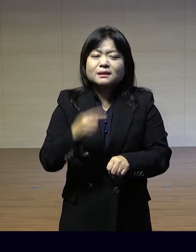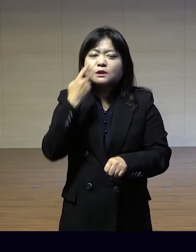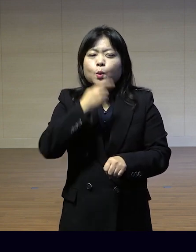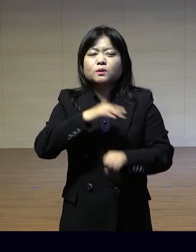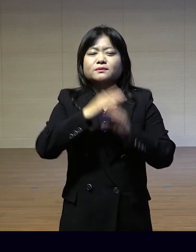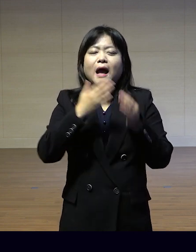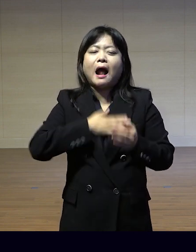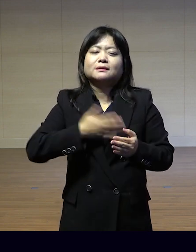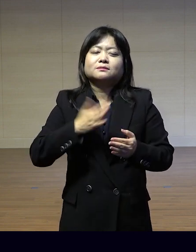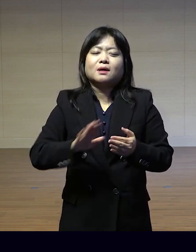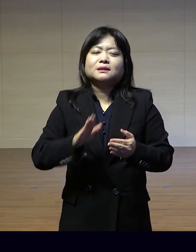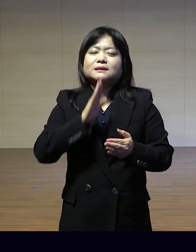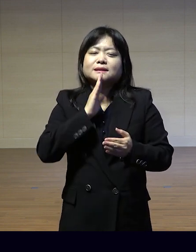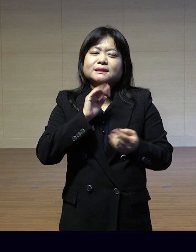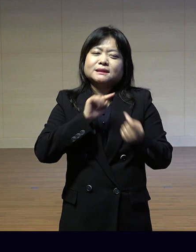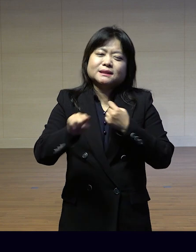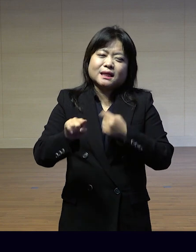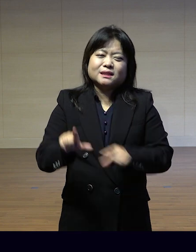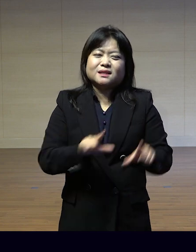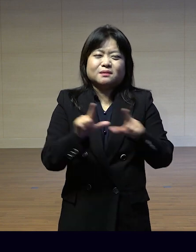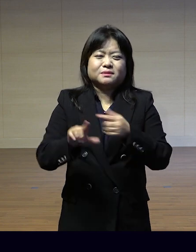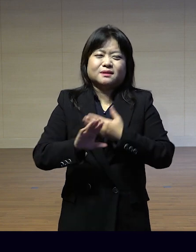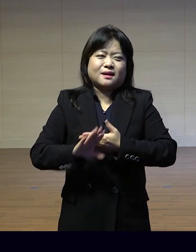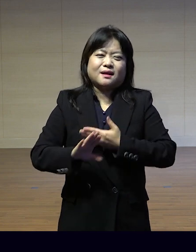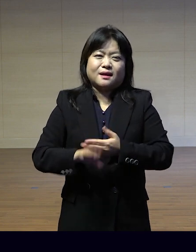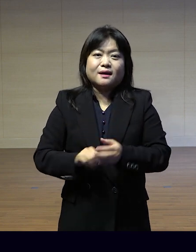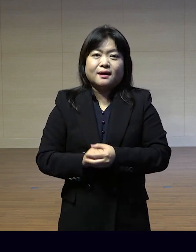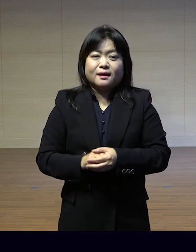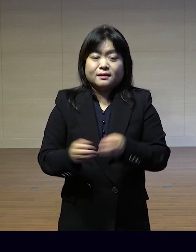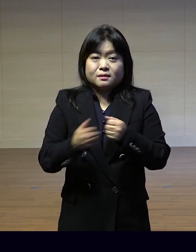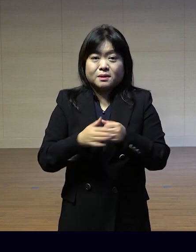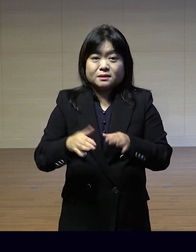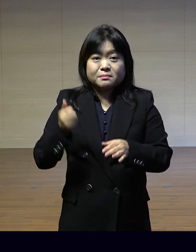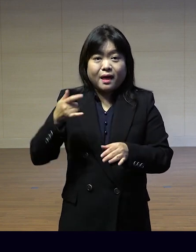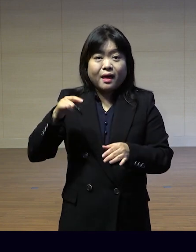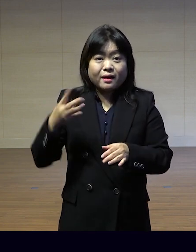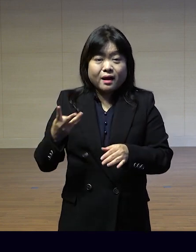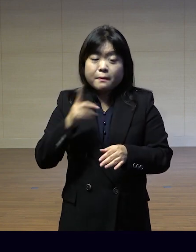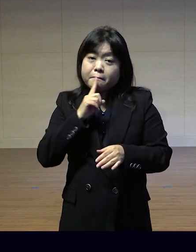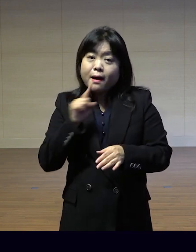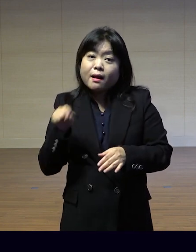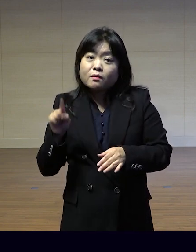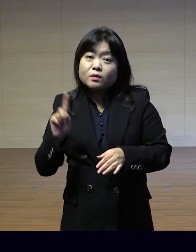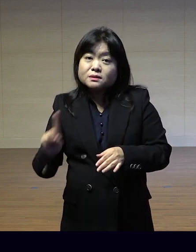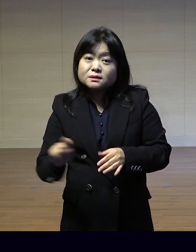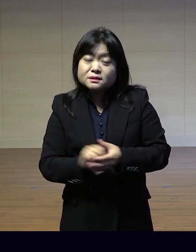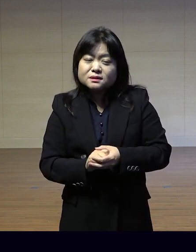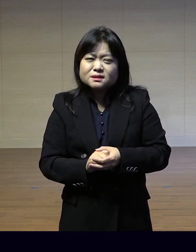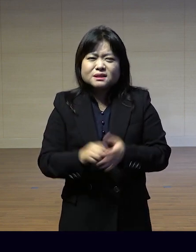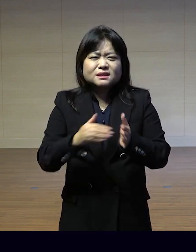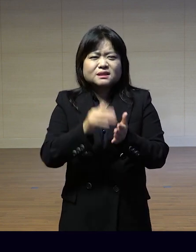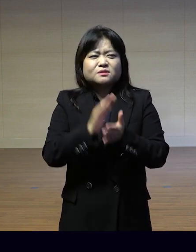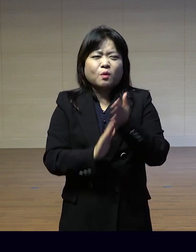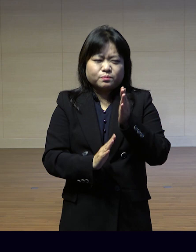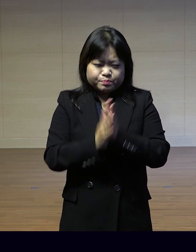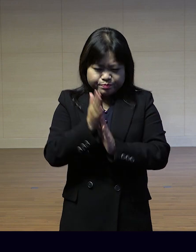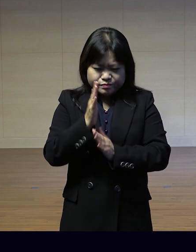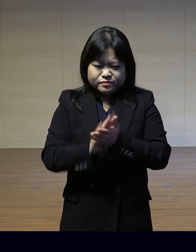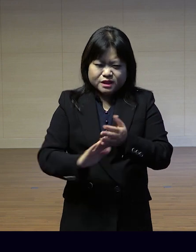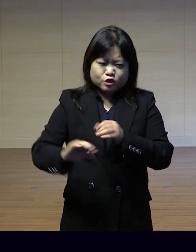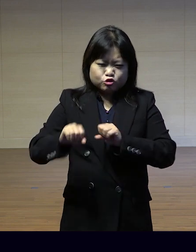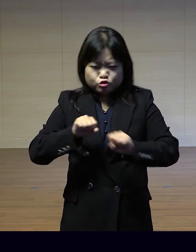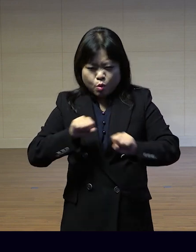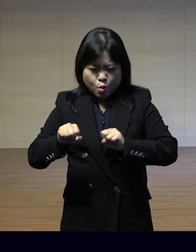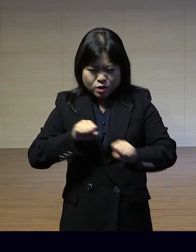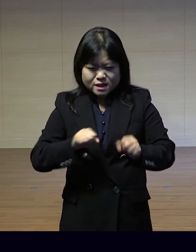알면서도 실제 우리 삶의 모습은 그렇지 않거든요. 그러니까 지금 해겔이 얘기하고자 하는 것은 끊임없는